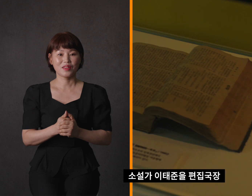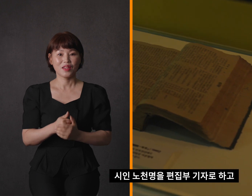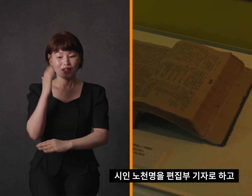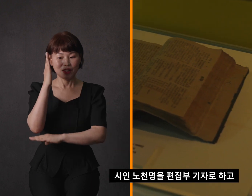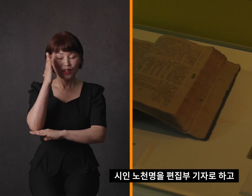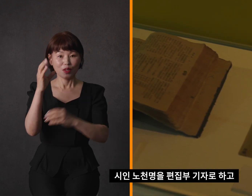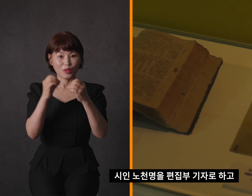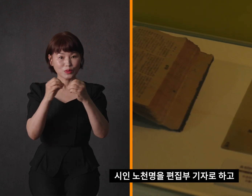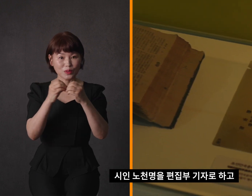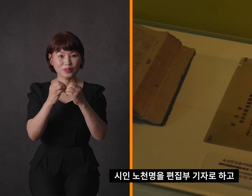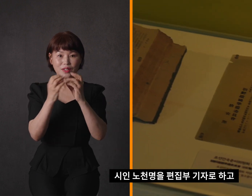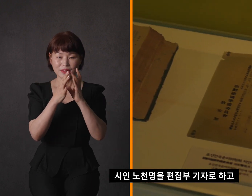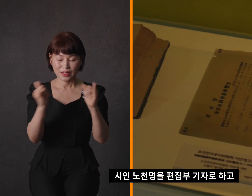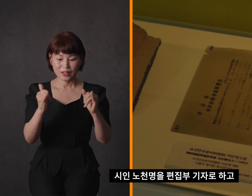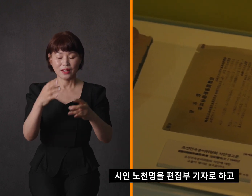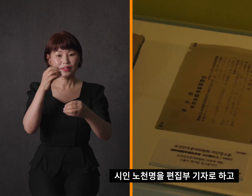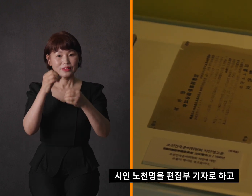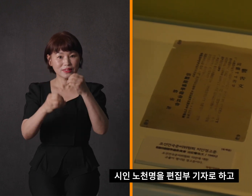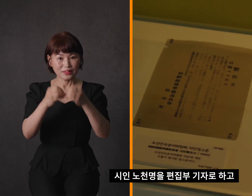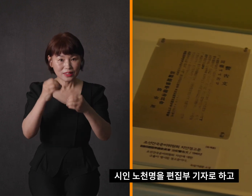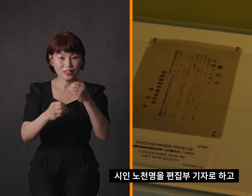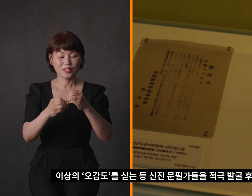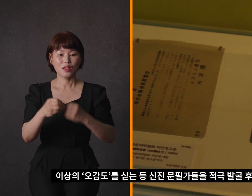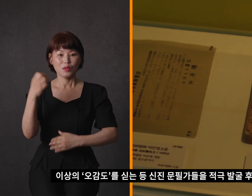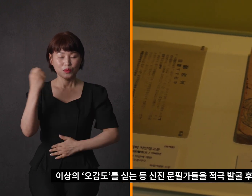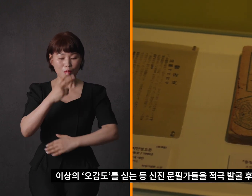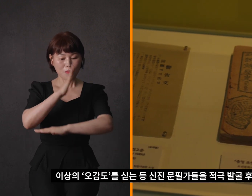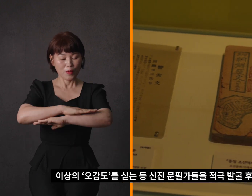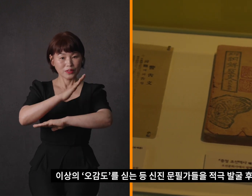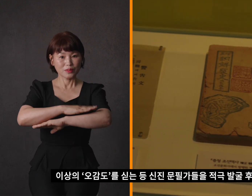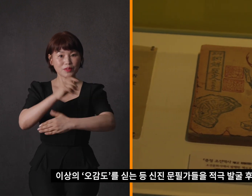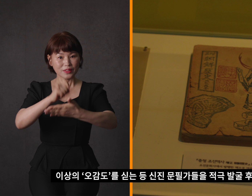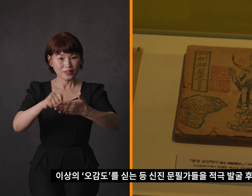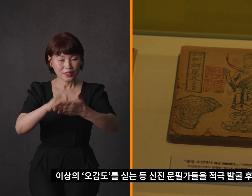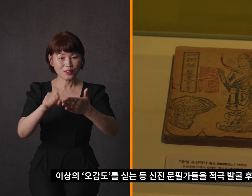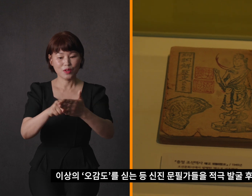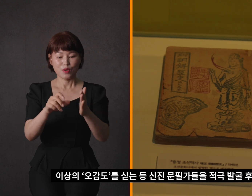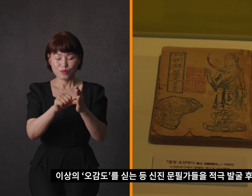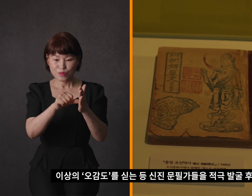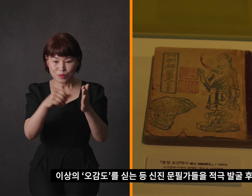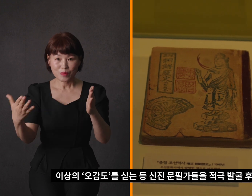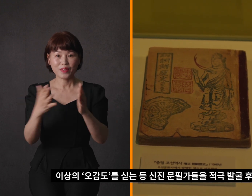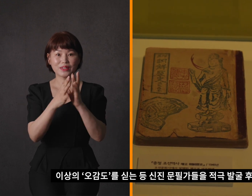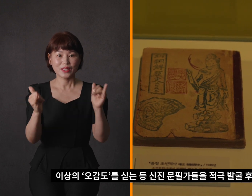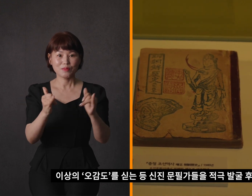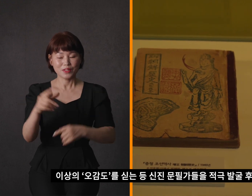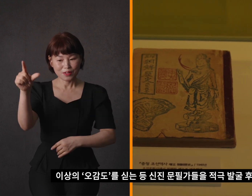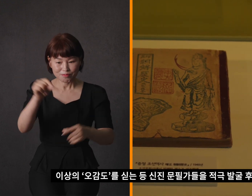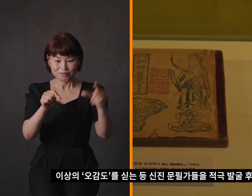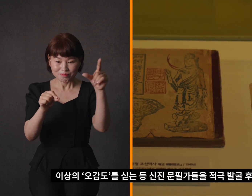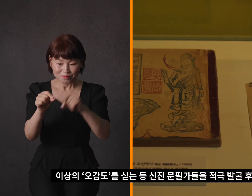편집국장, 시인 노천명을 편집부 기자로 하고 이상의 오감도를 짓는 등 신진